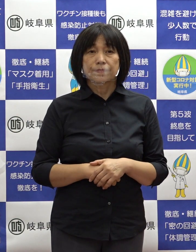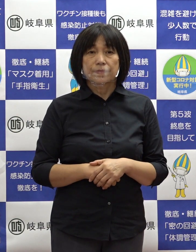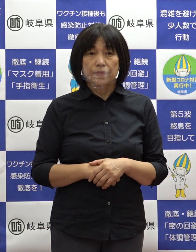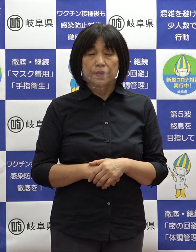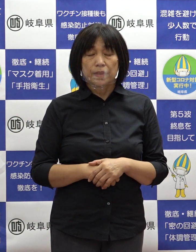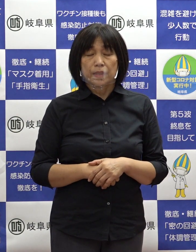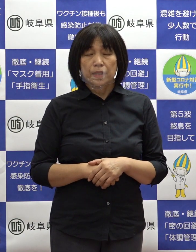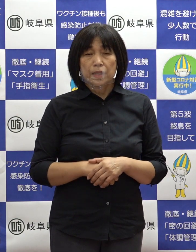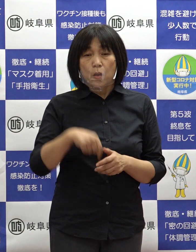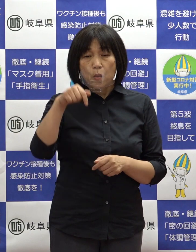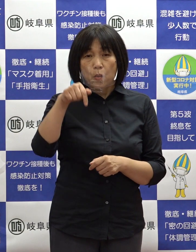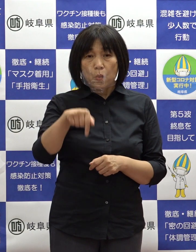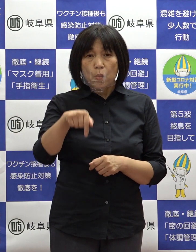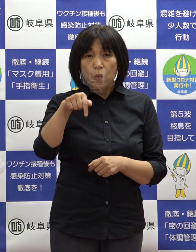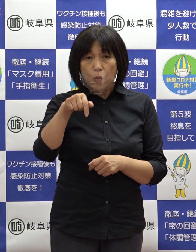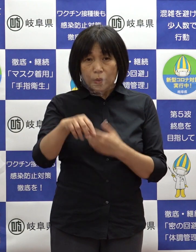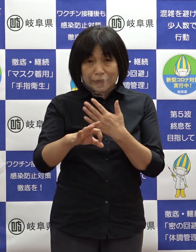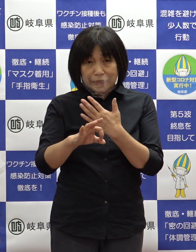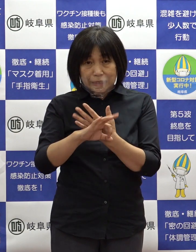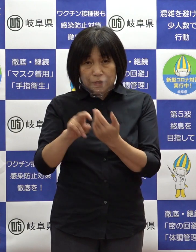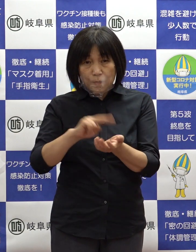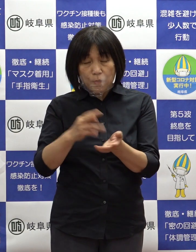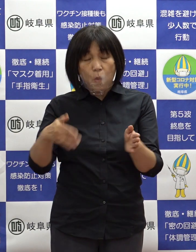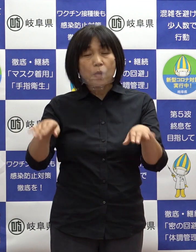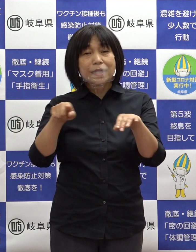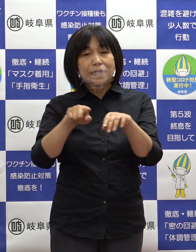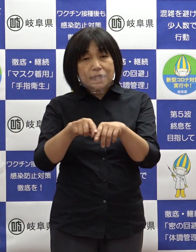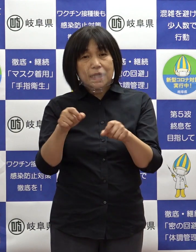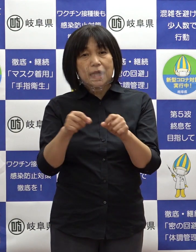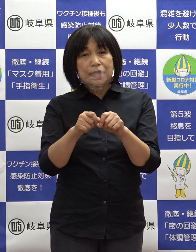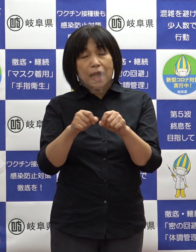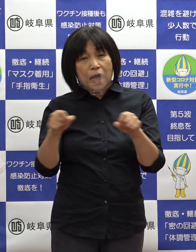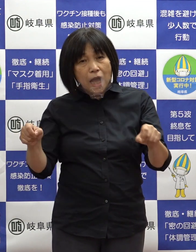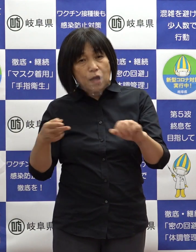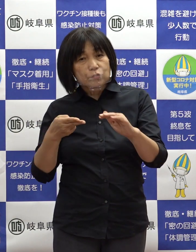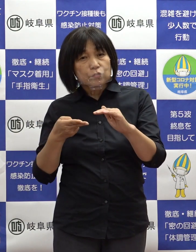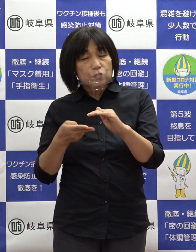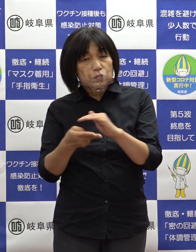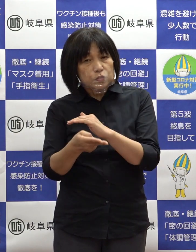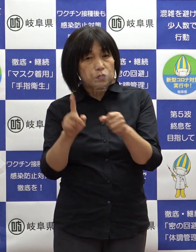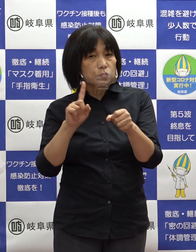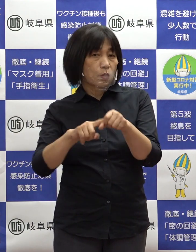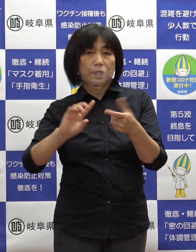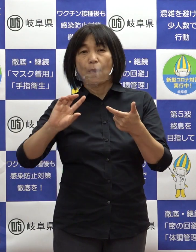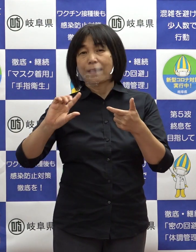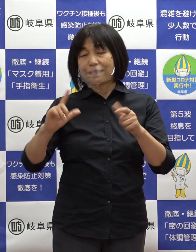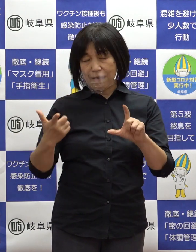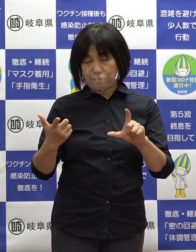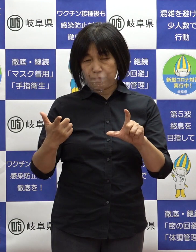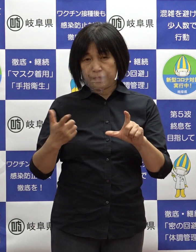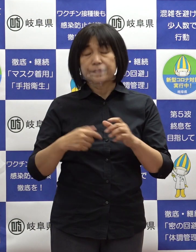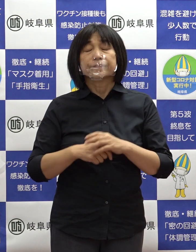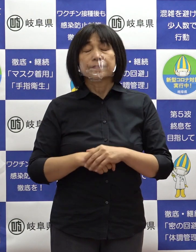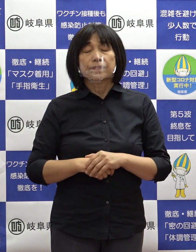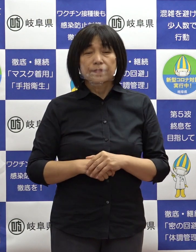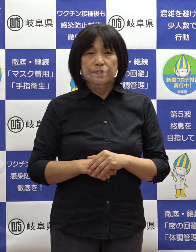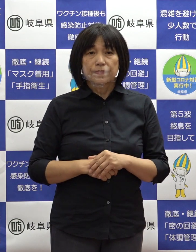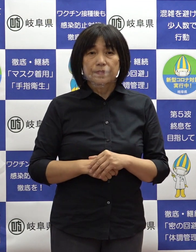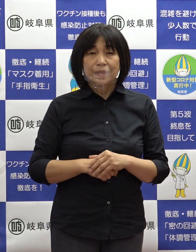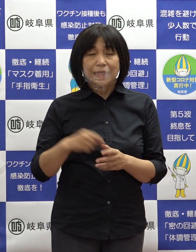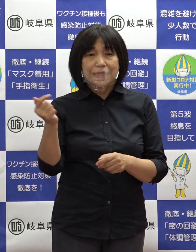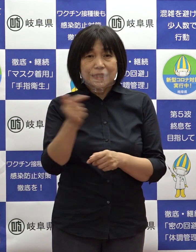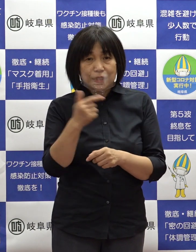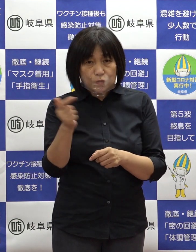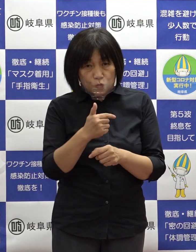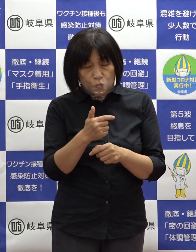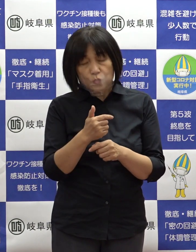ここにこの長期滞在するというタイプの病床施設ではありませんで、そういった緊急事